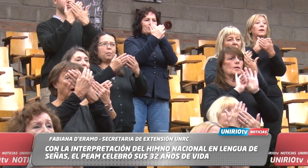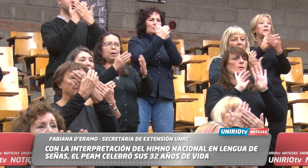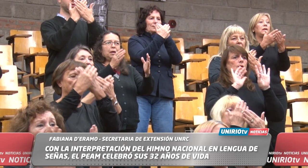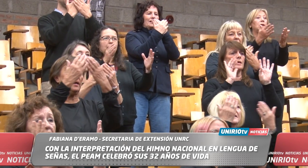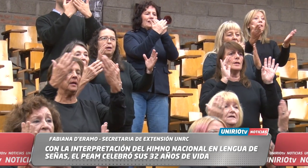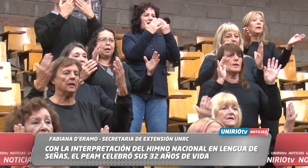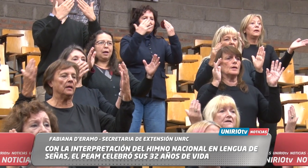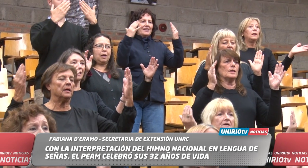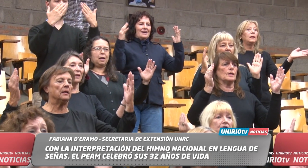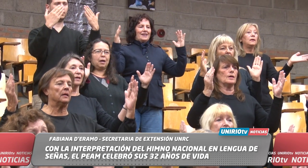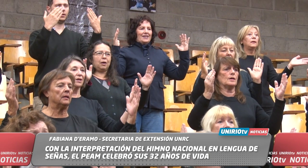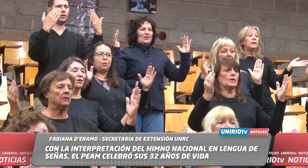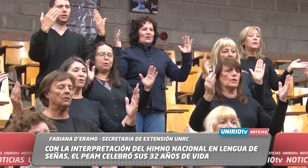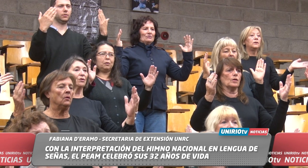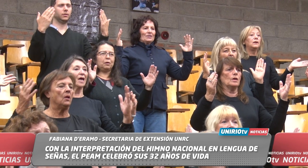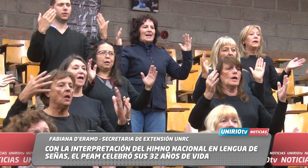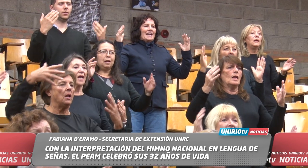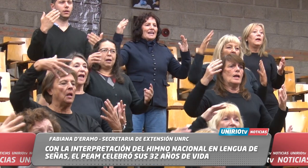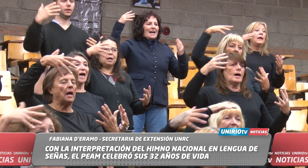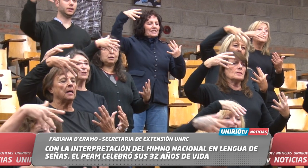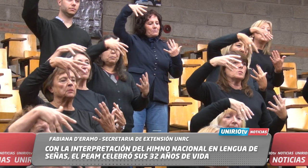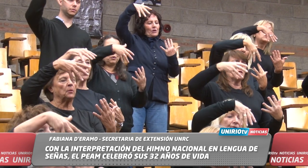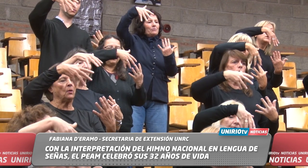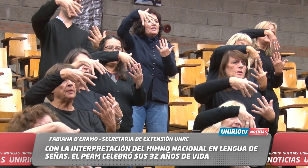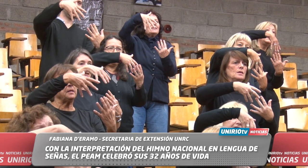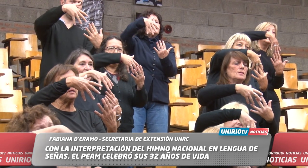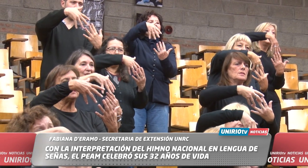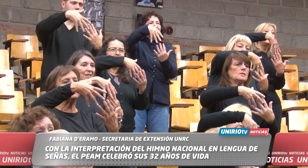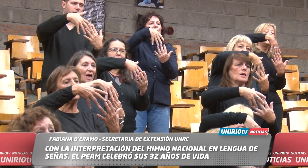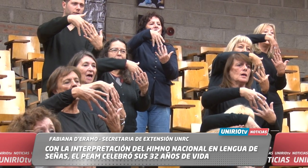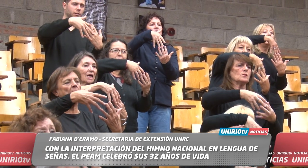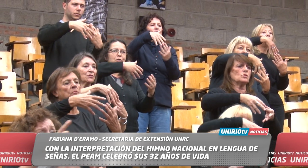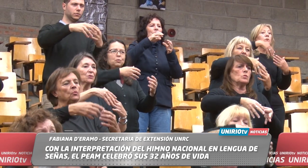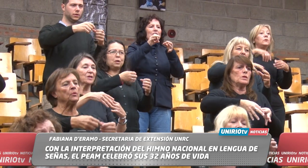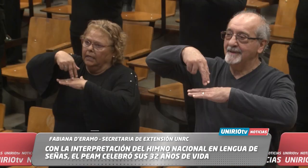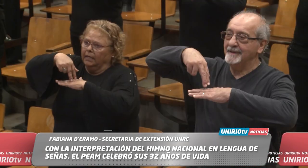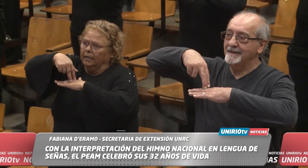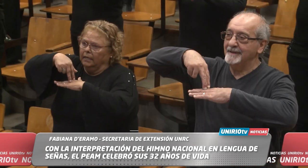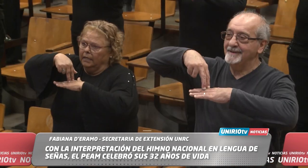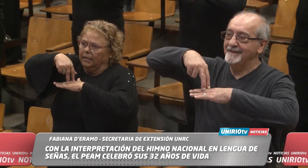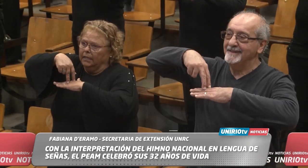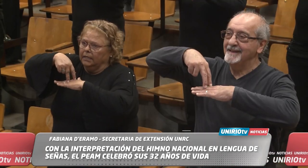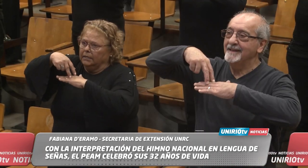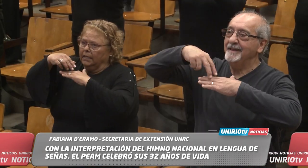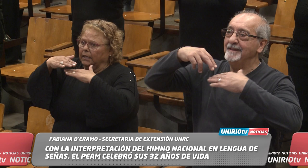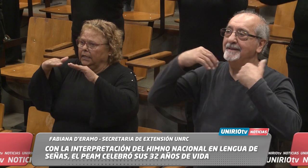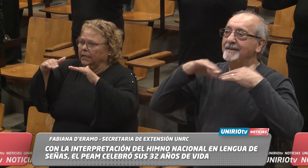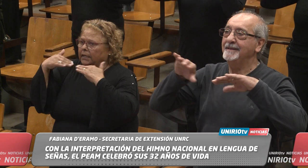11, haciendo honor también a lo que fue el día del himno nacional argentino, conmemoramos este